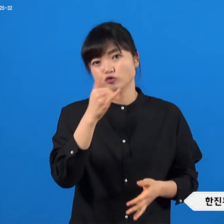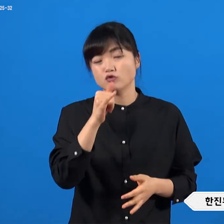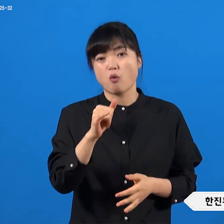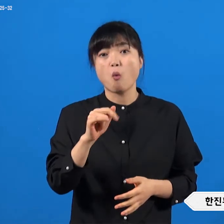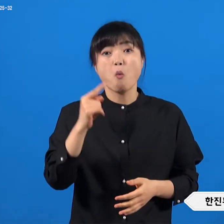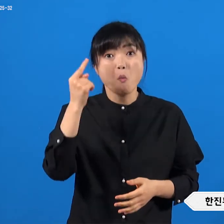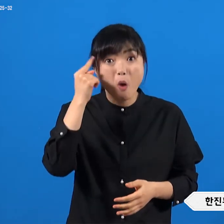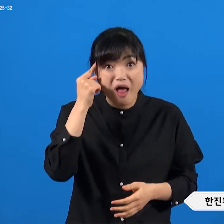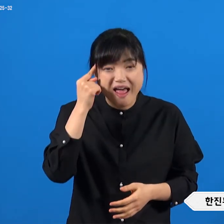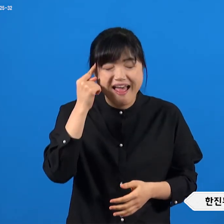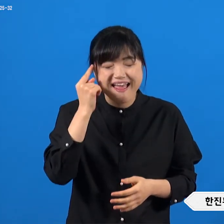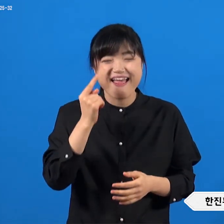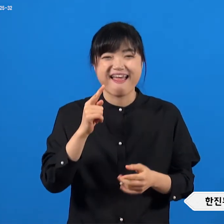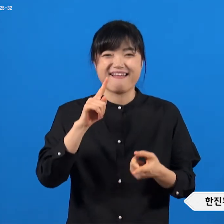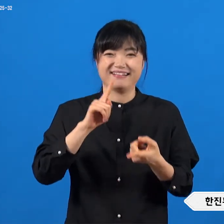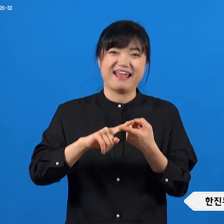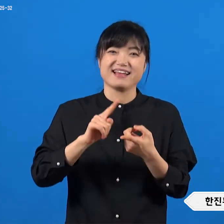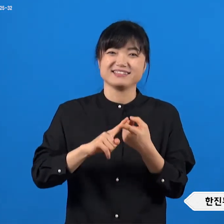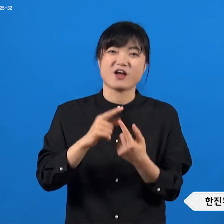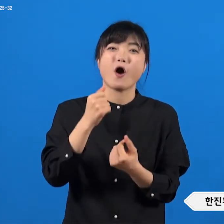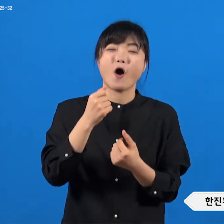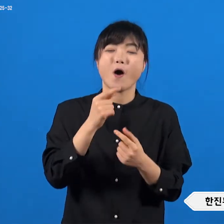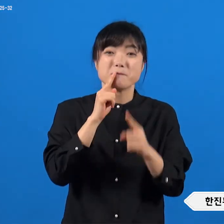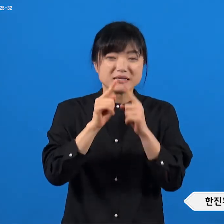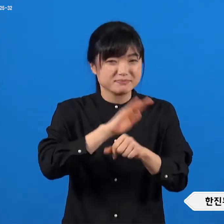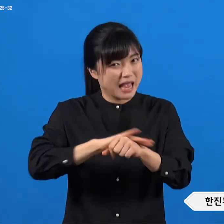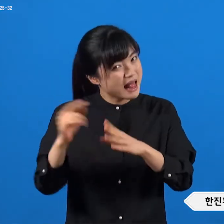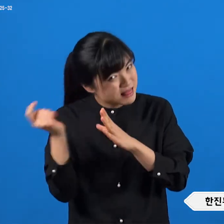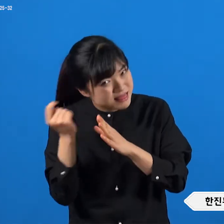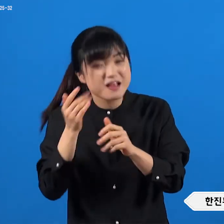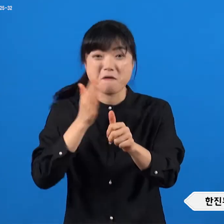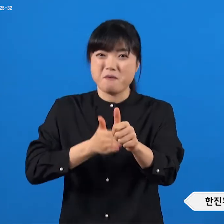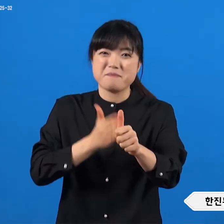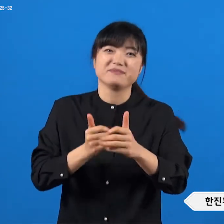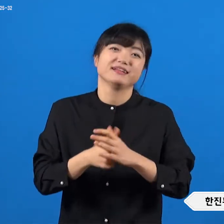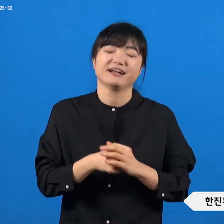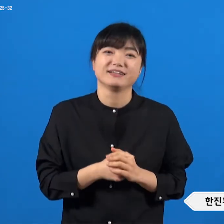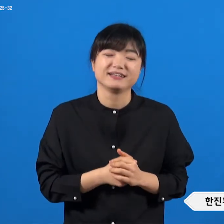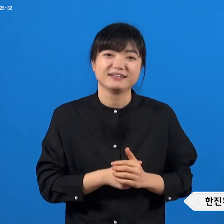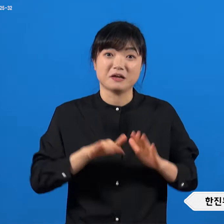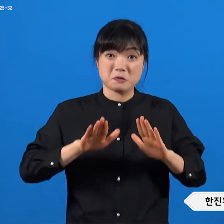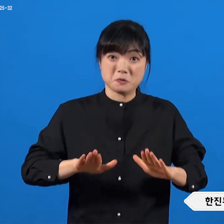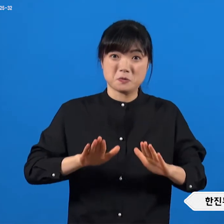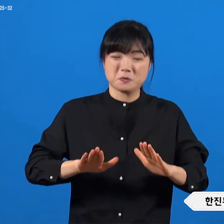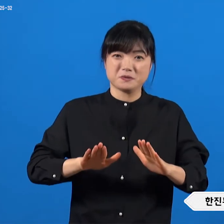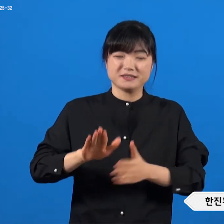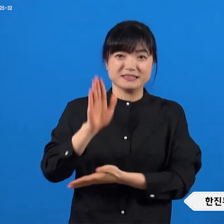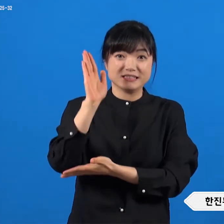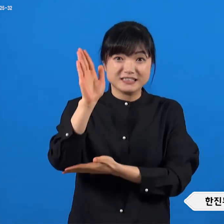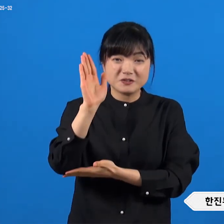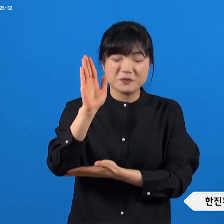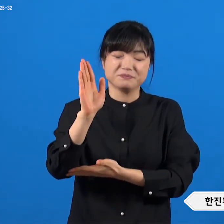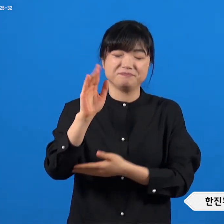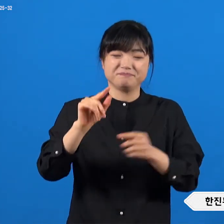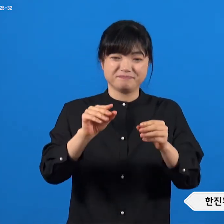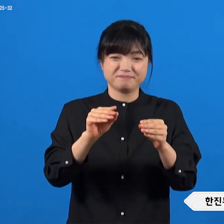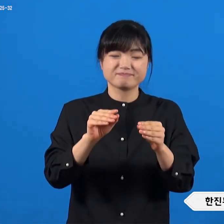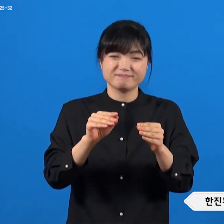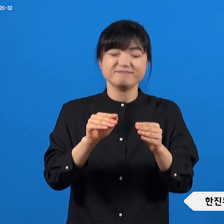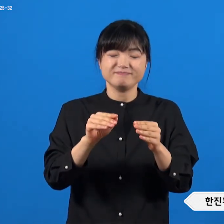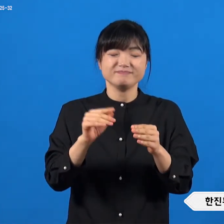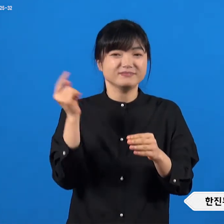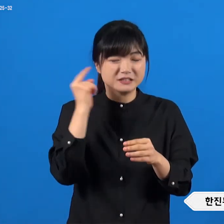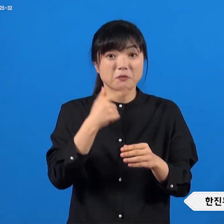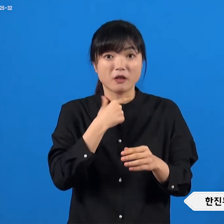어째서 그렇게 되는 것인가? 오늘 말씀을 잘 들어야 되겠지요. 자, 오늘 스토리로 한번 들어가